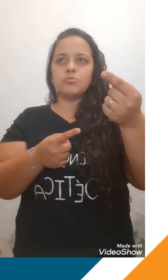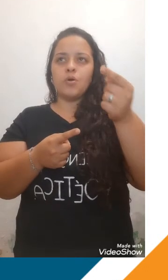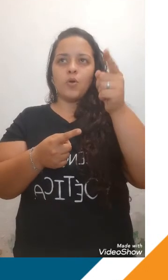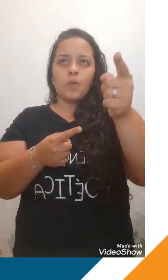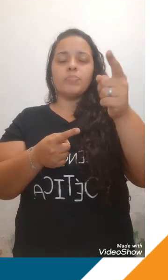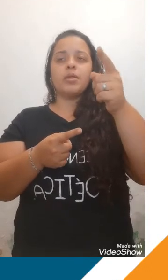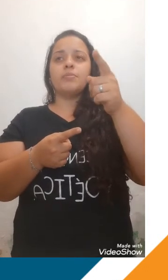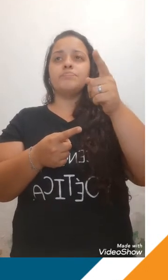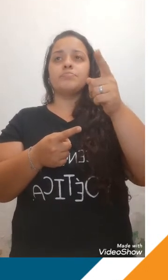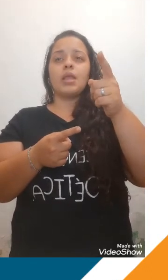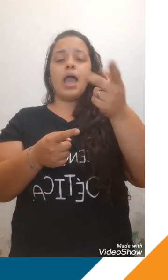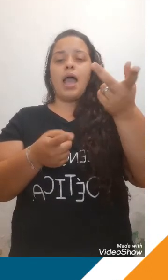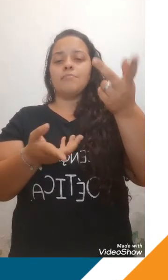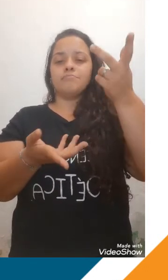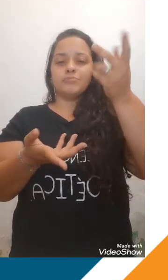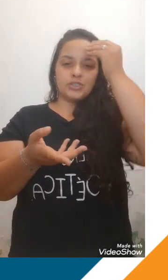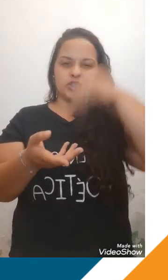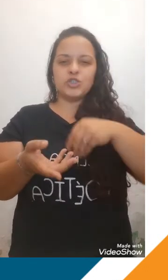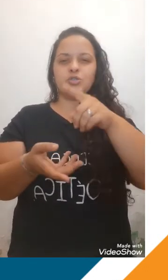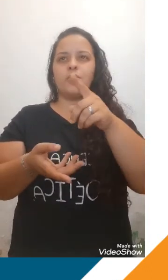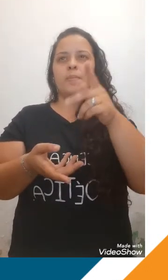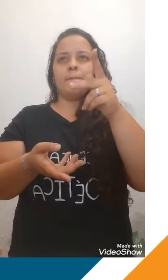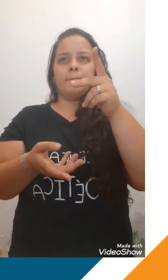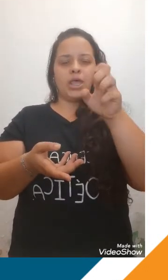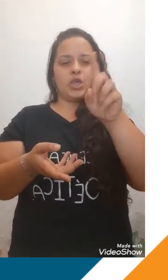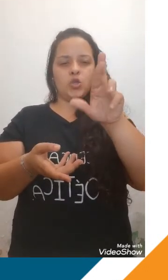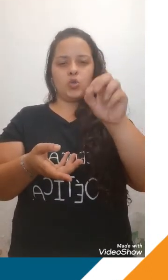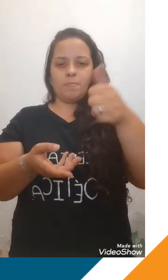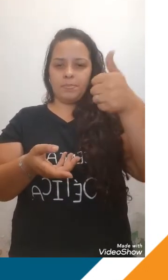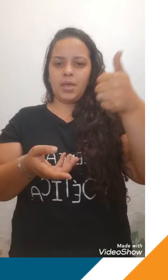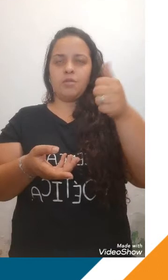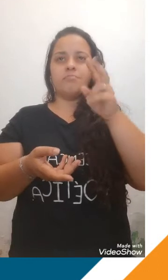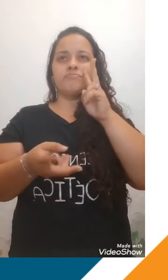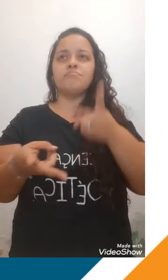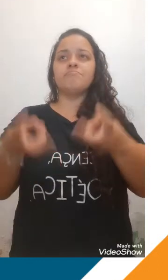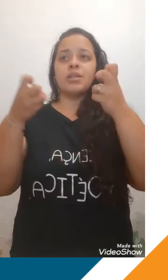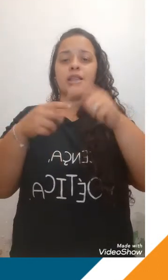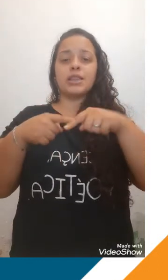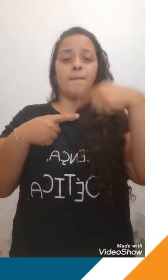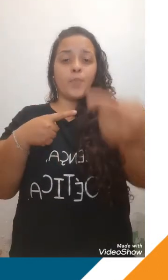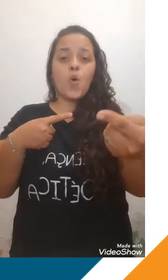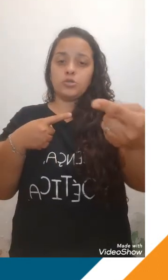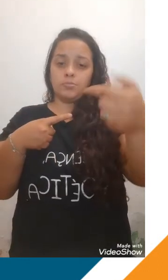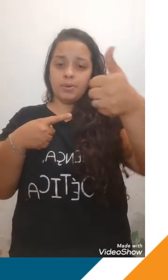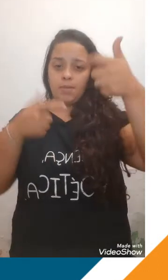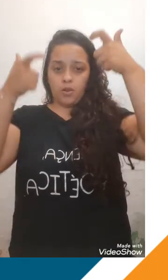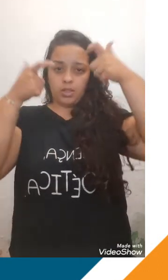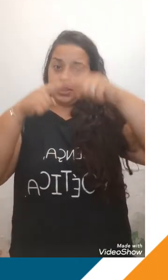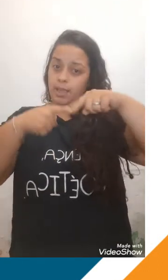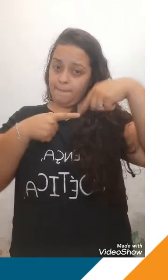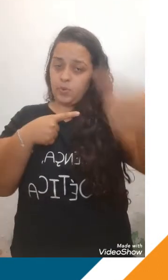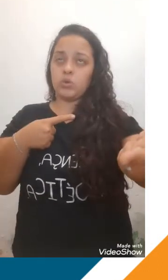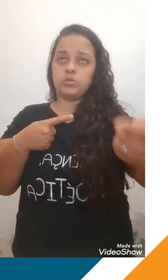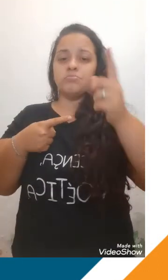I. Então, antes mesmo de ler o enunciado, você já identificou que essa é uma questão pós-primeiro reinado, né, e